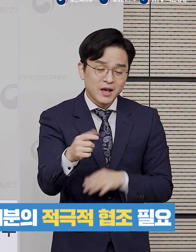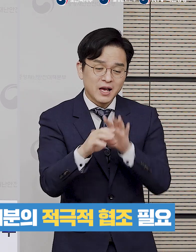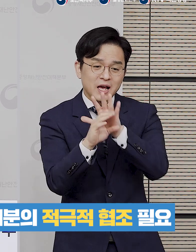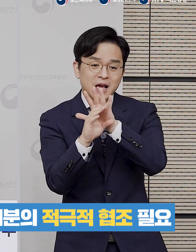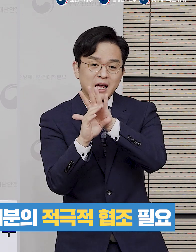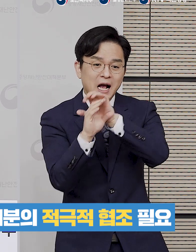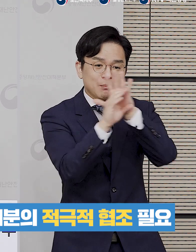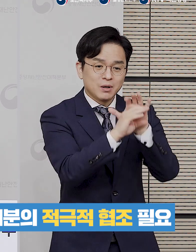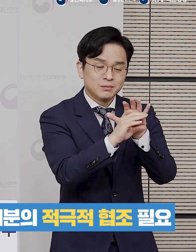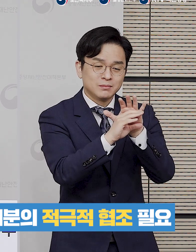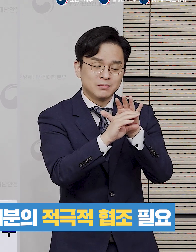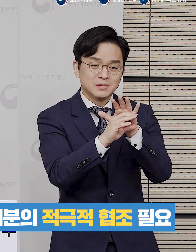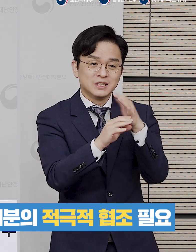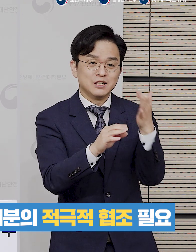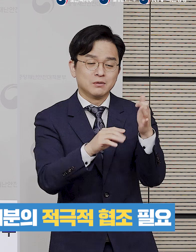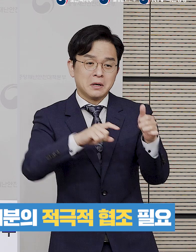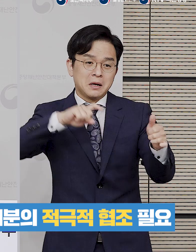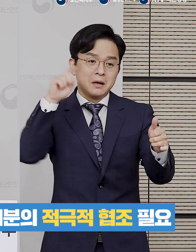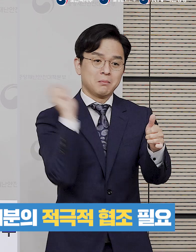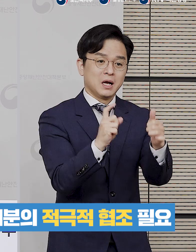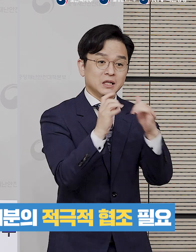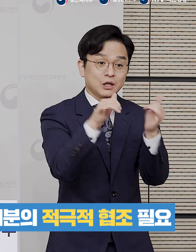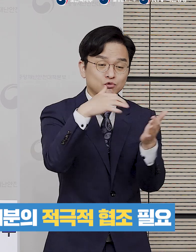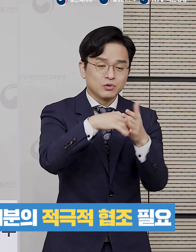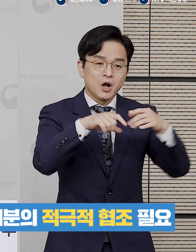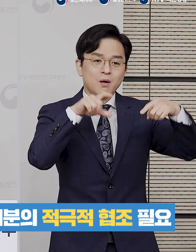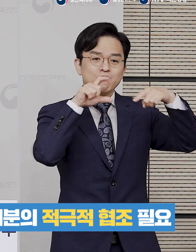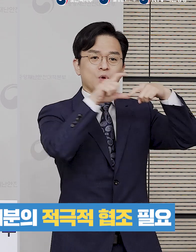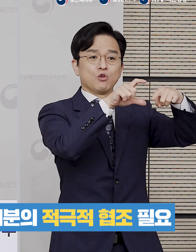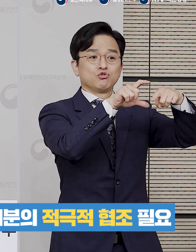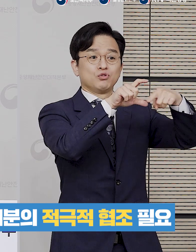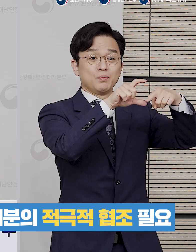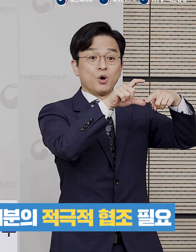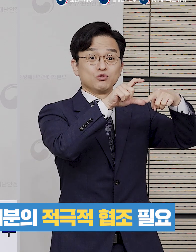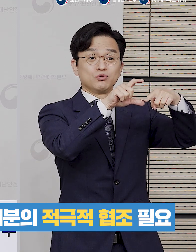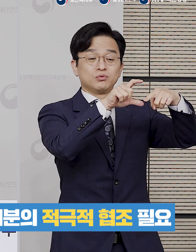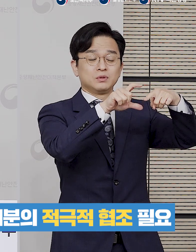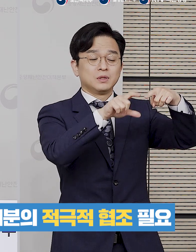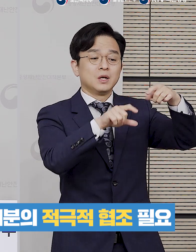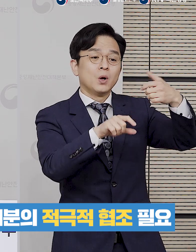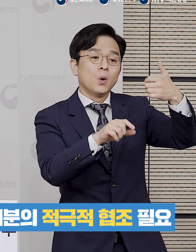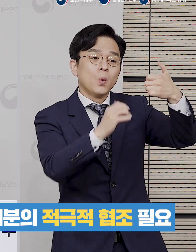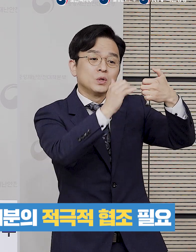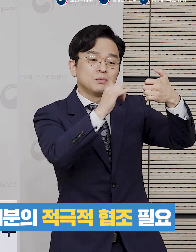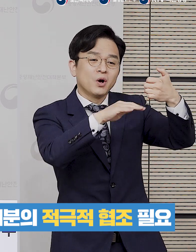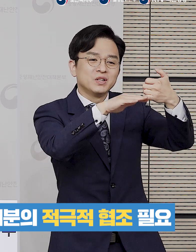적어도 일주일 경향치를 봤을 때 방역망 내에서